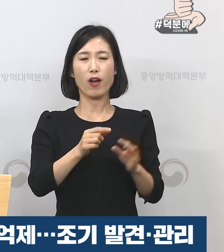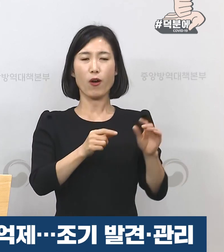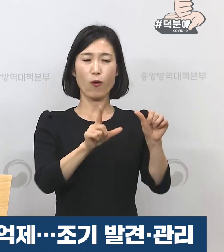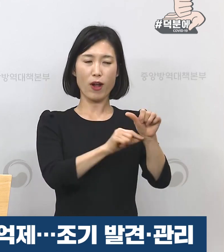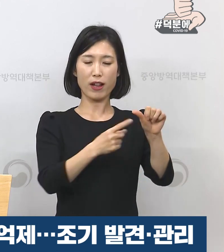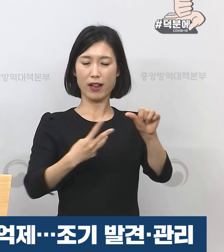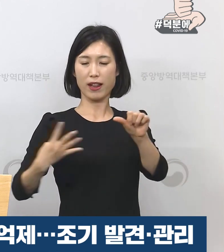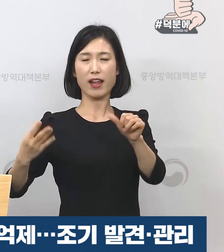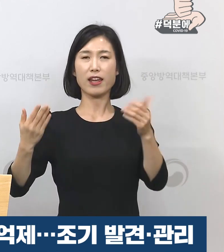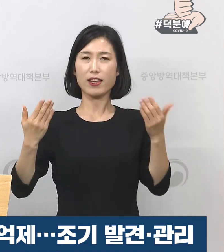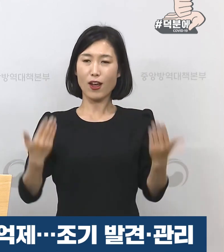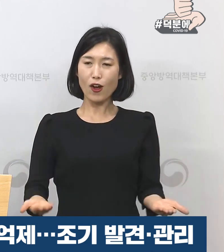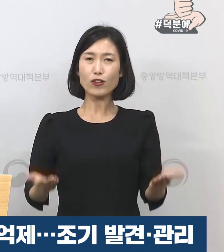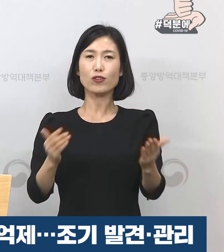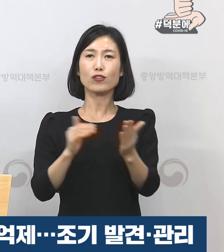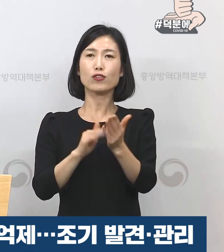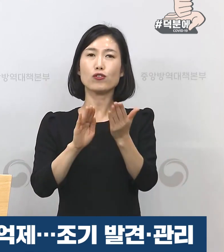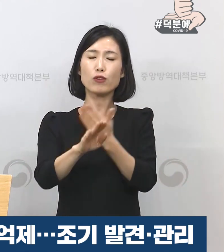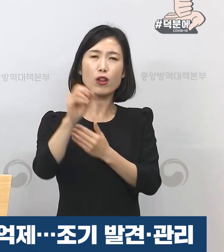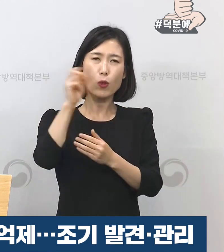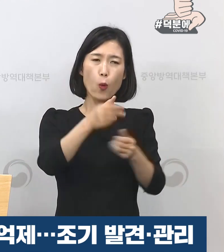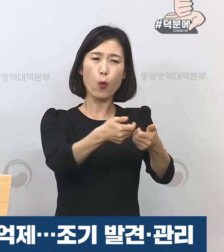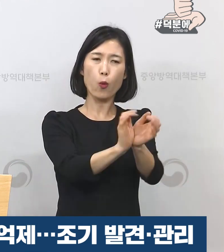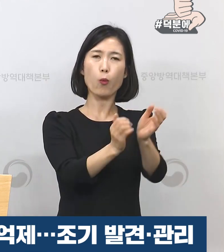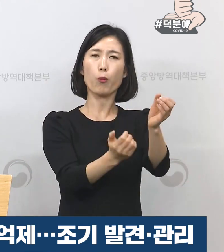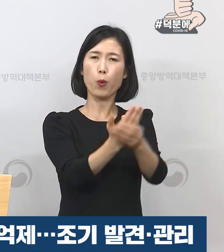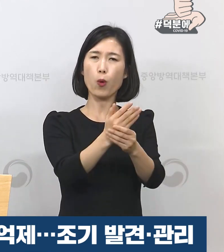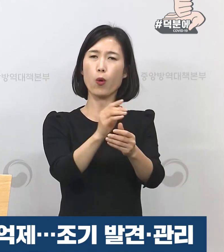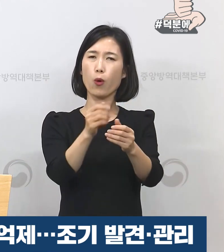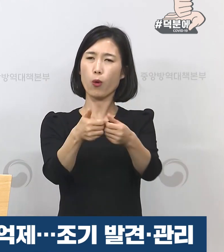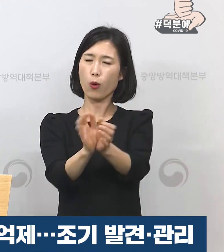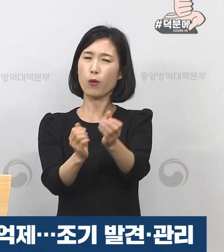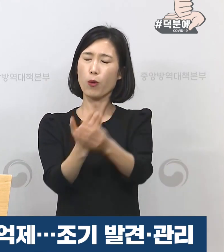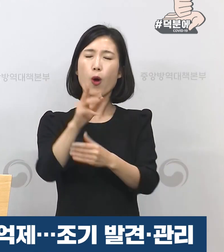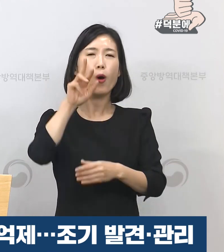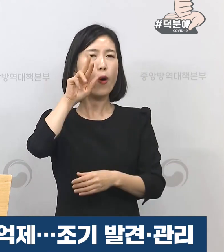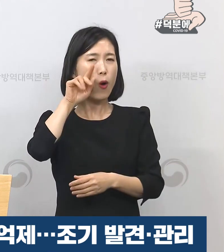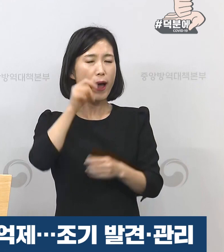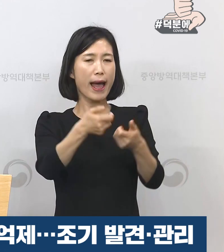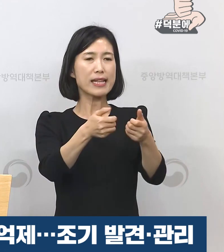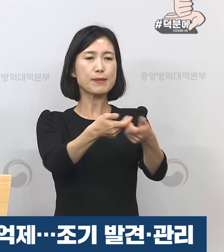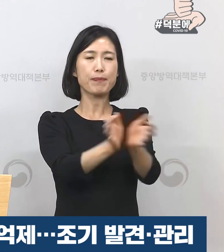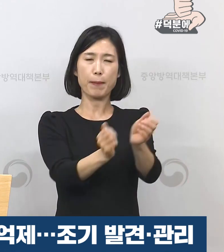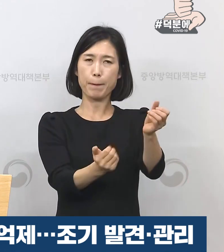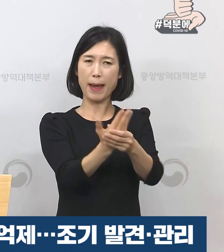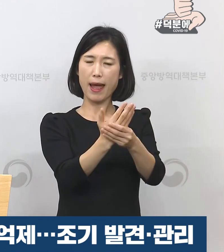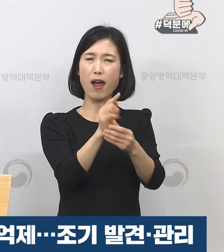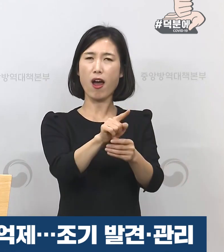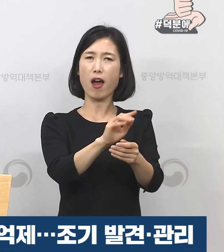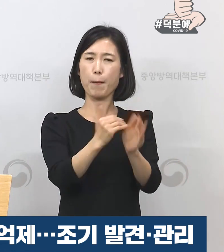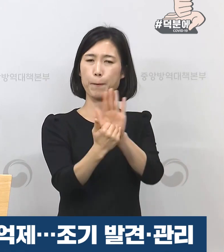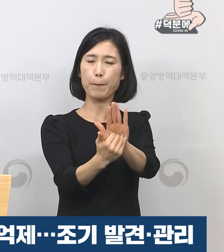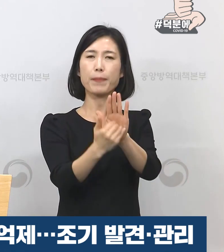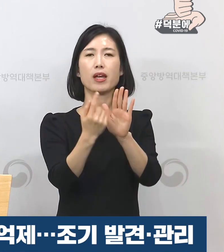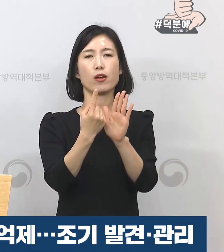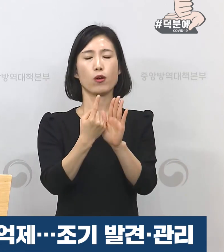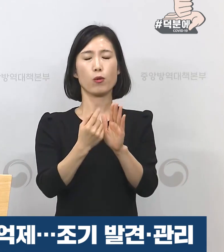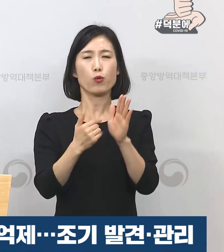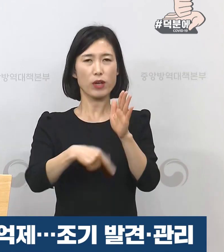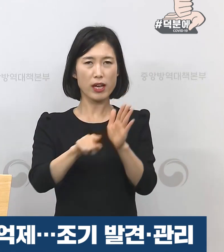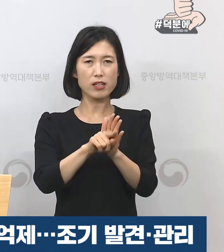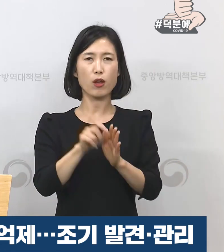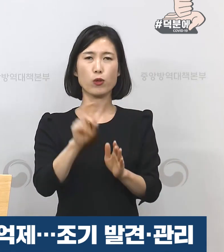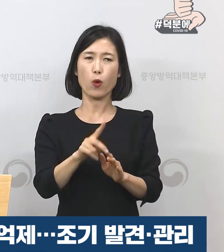후에 산발적인 발생 또는 혹시나 발생할 수 있는 집단 발생을 최대한 억제하고